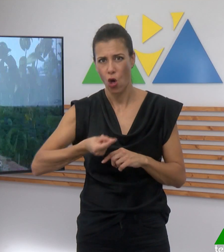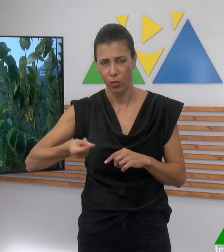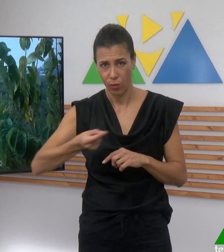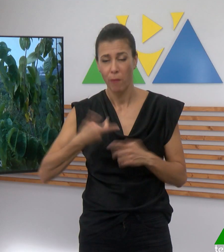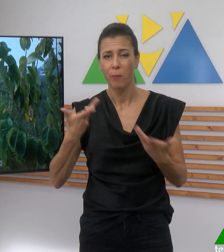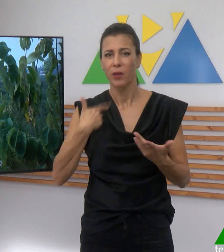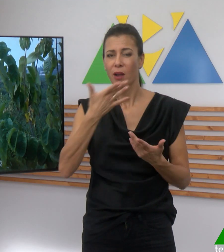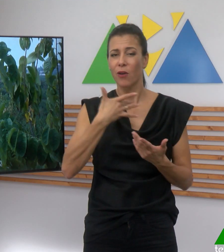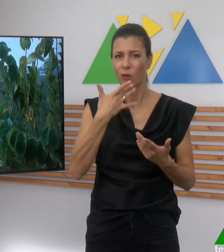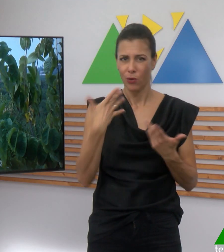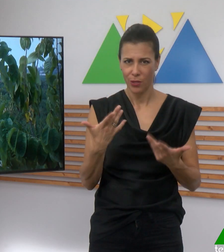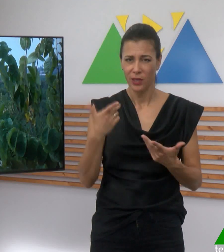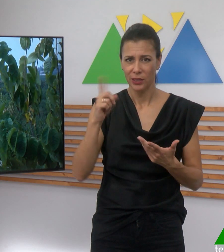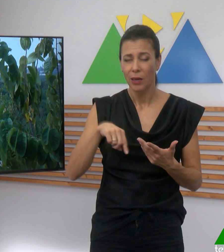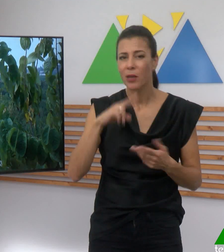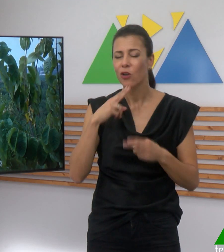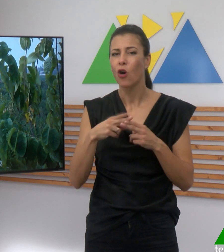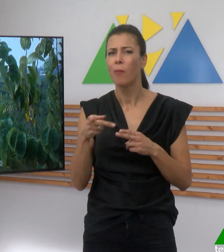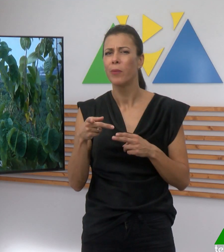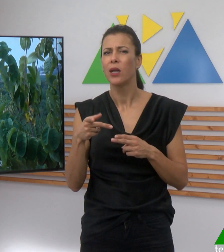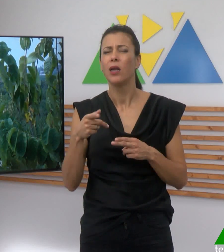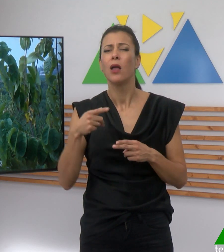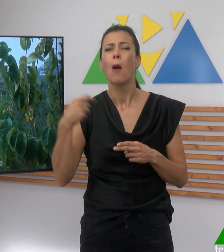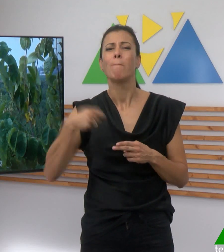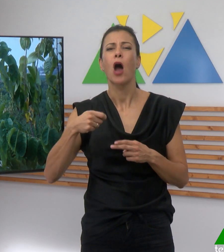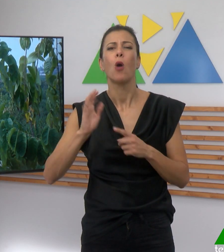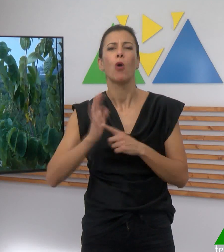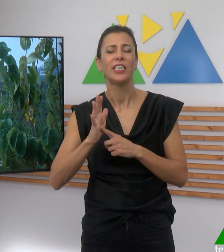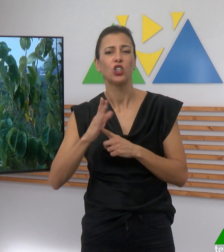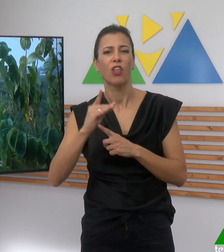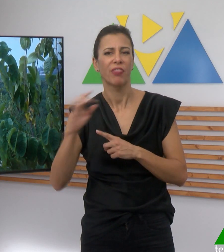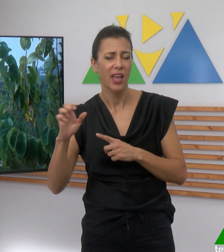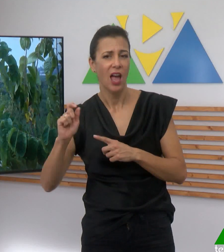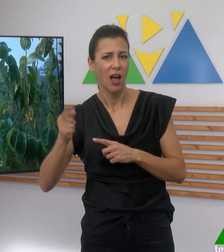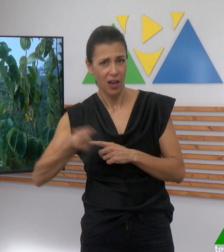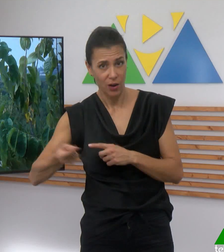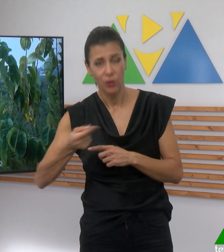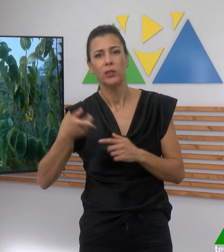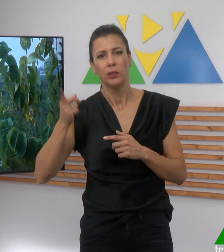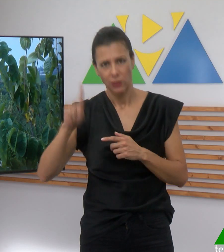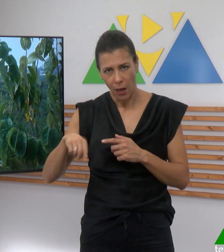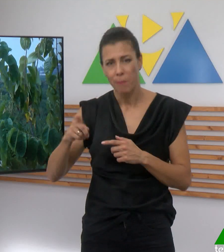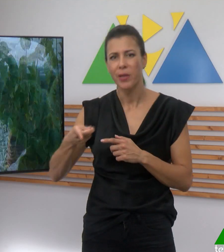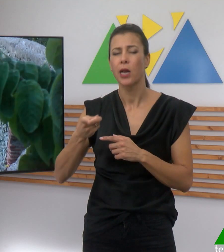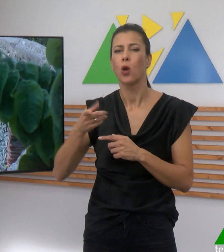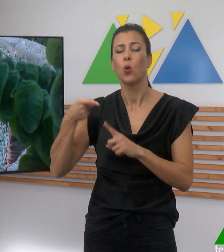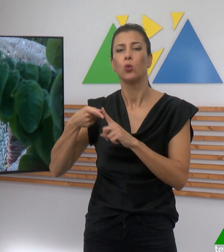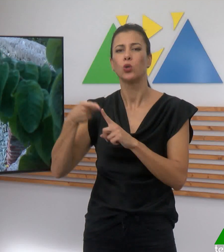pago también se le conoce con el nombre del pago del molinillo del arroz también ese molino de leña fue usado como molino de arroz